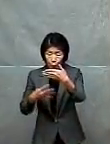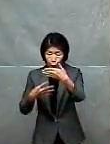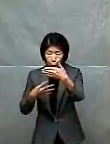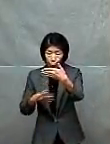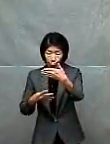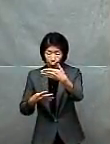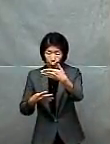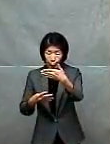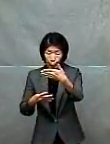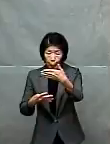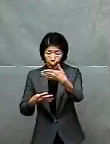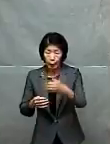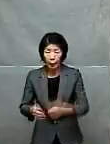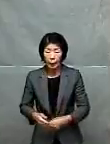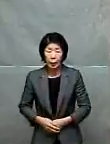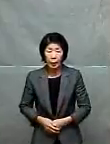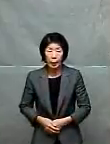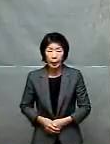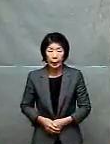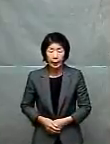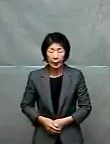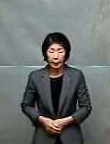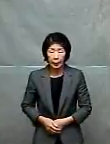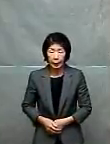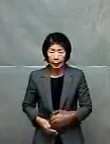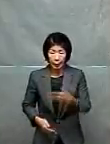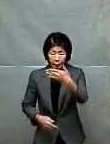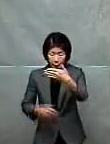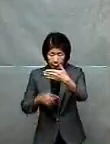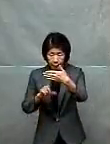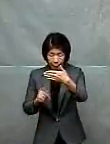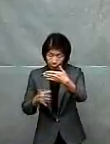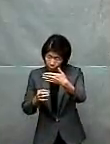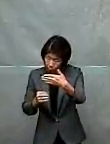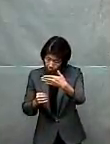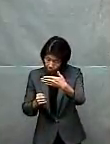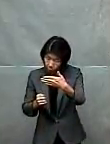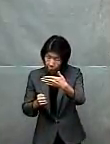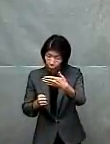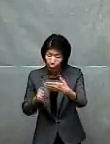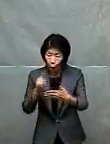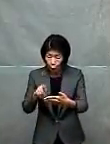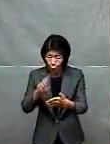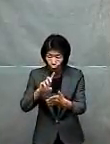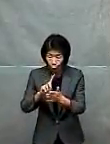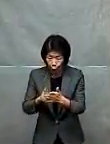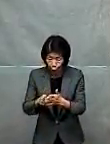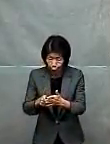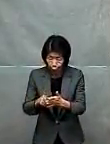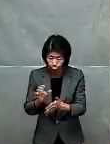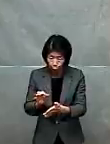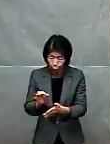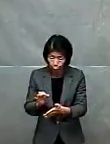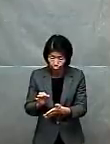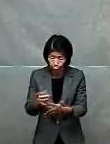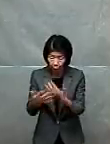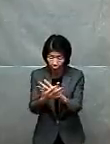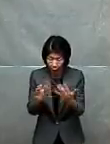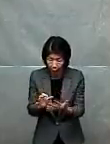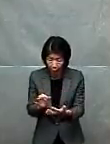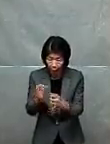って、あ、9月何日でしたかになっているので、その時かなと思っておりますけれ